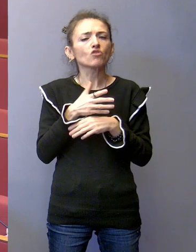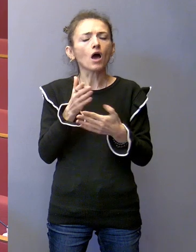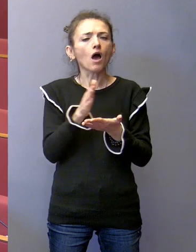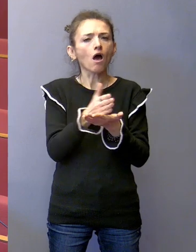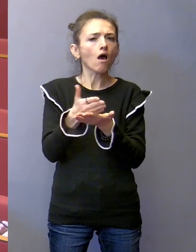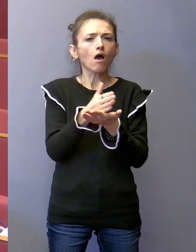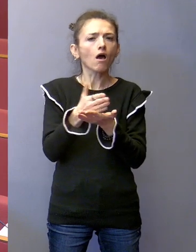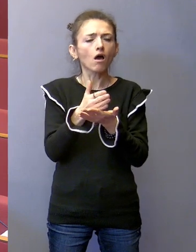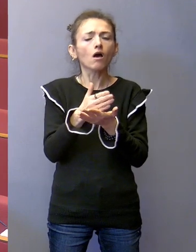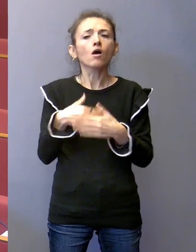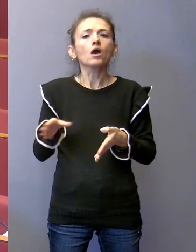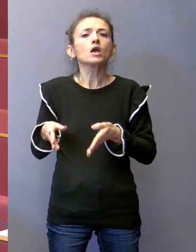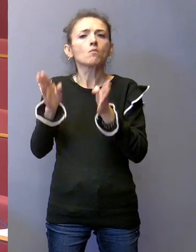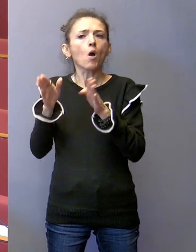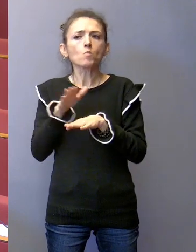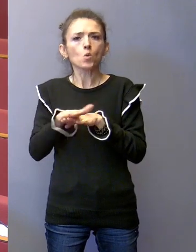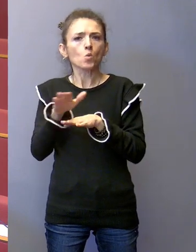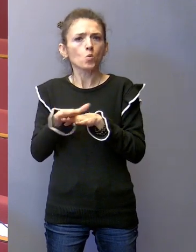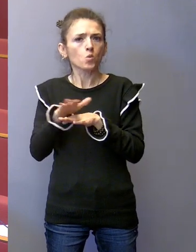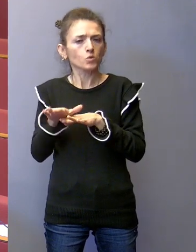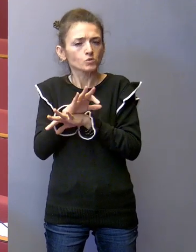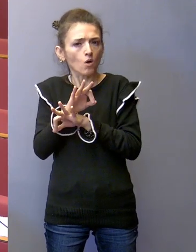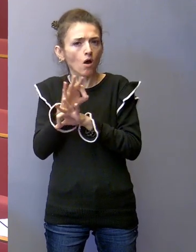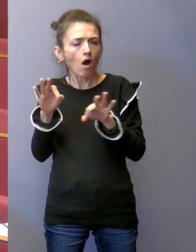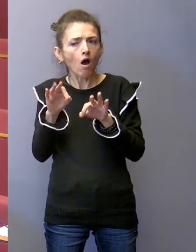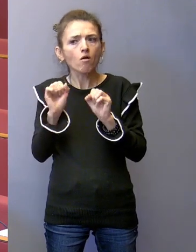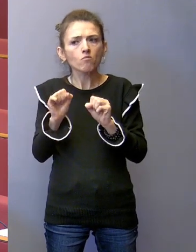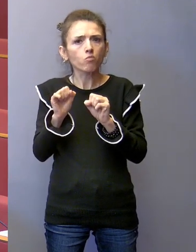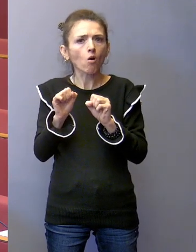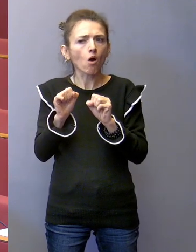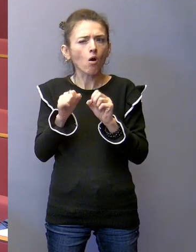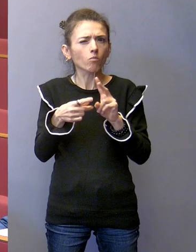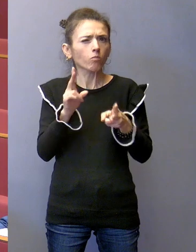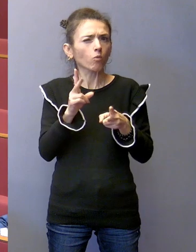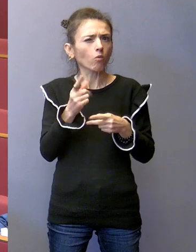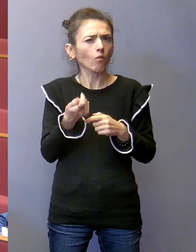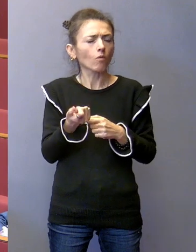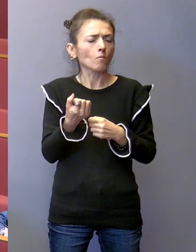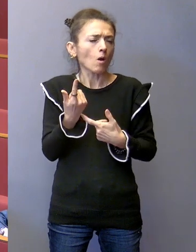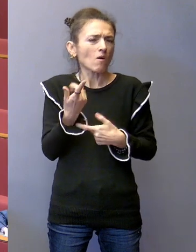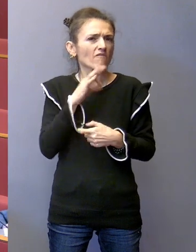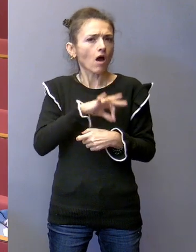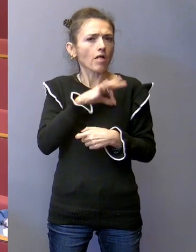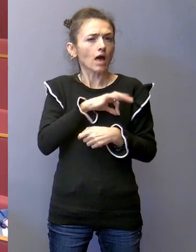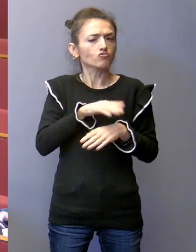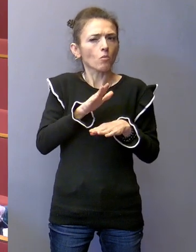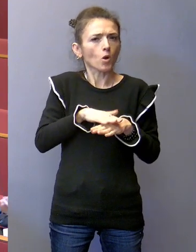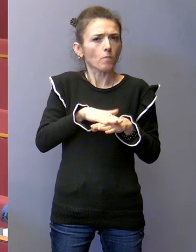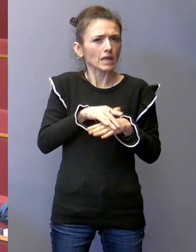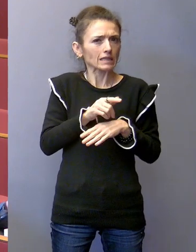a rendere in disuso un immobile se diventa in qualche maniera più Fruttuoso per un proprietario diciamo